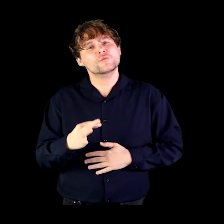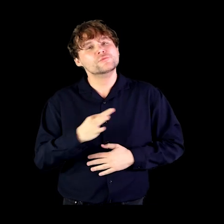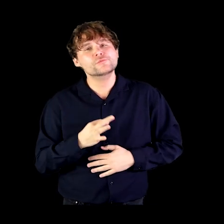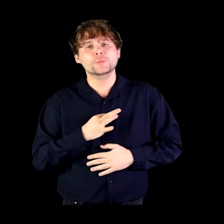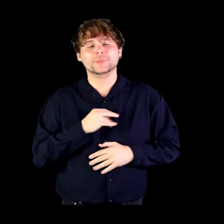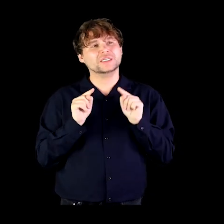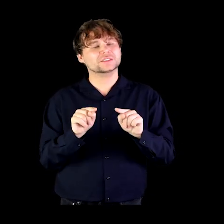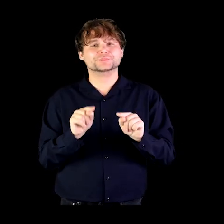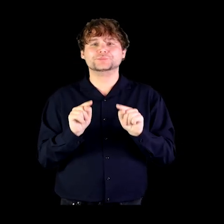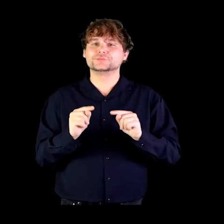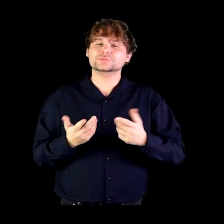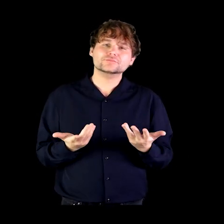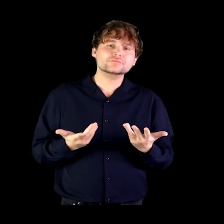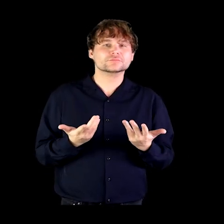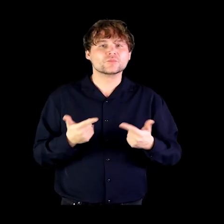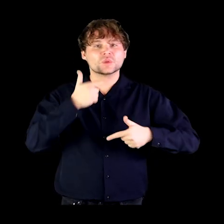anderen nur da ist, sondern das ist eine Gegenseitigkeit.